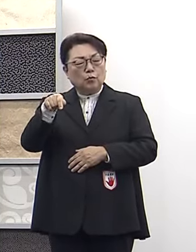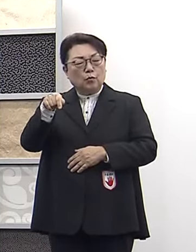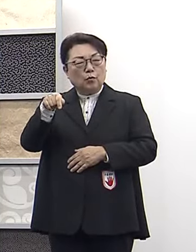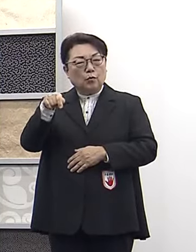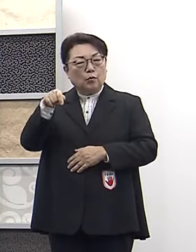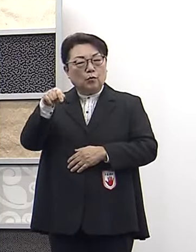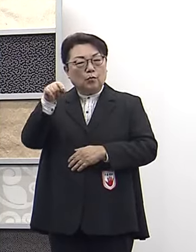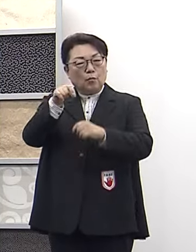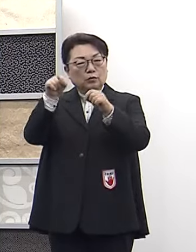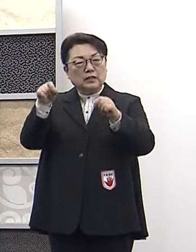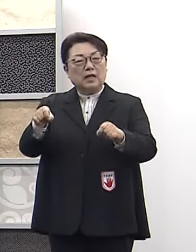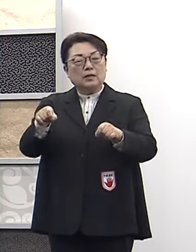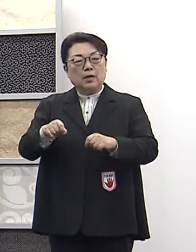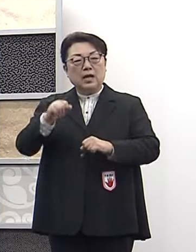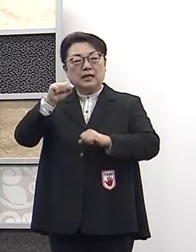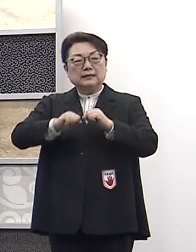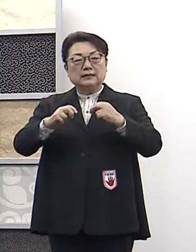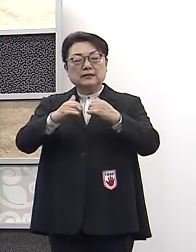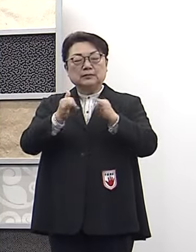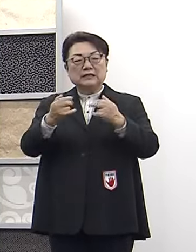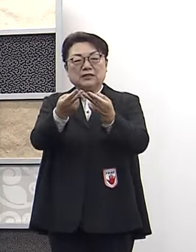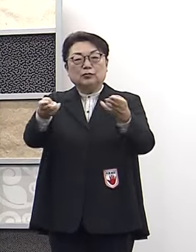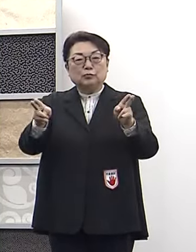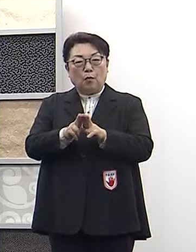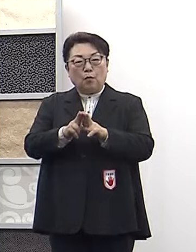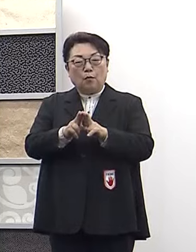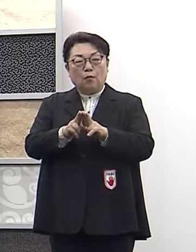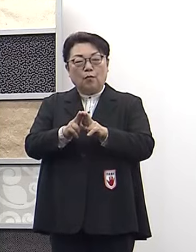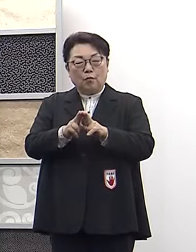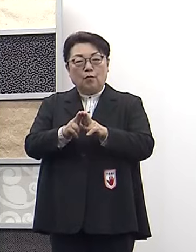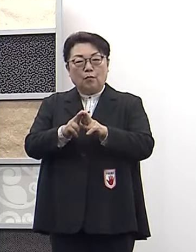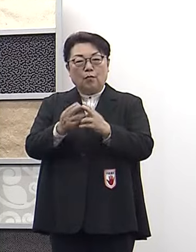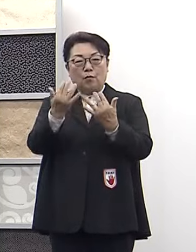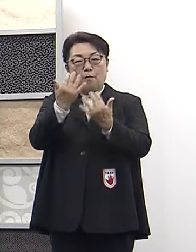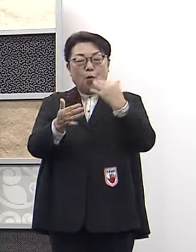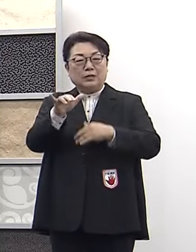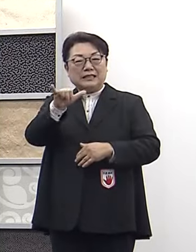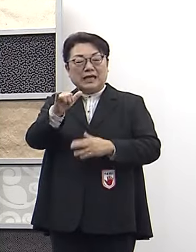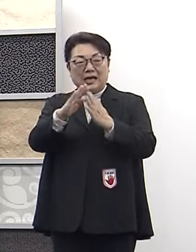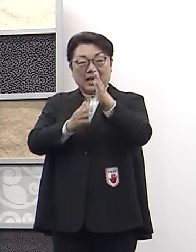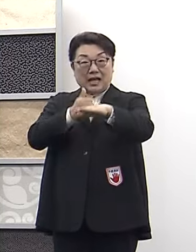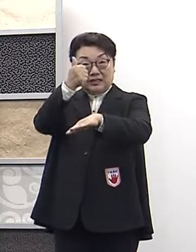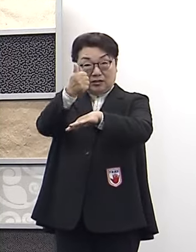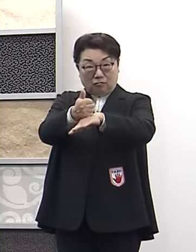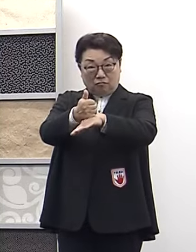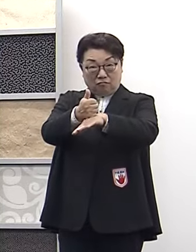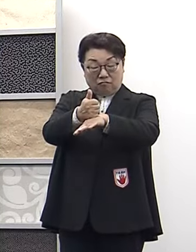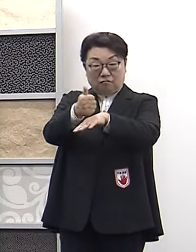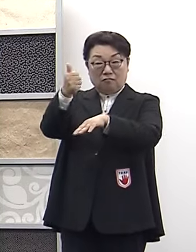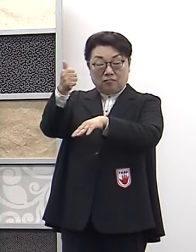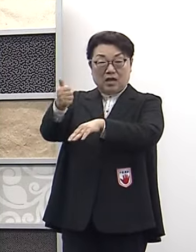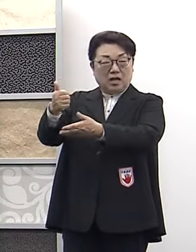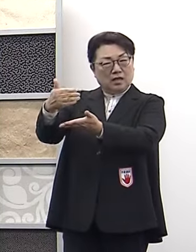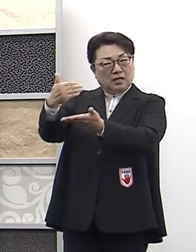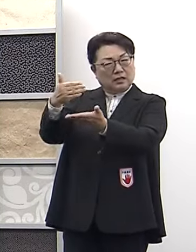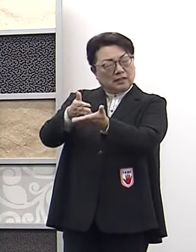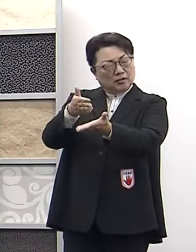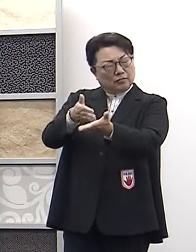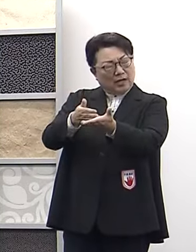して、自民党県連の森谷博史会長の方にですね、ご説明をされるよう